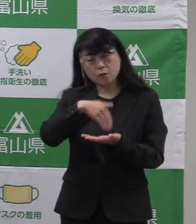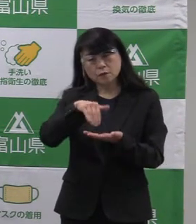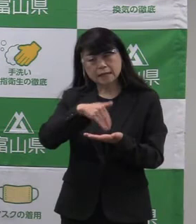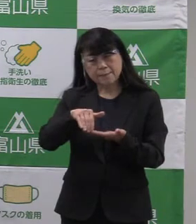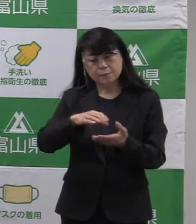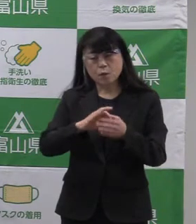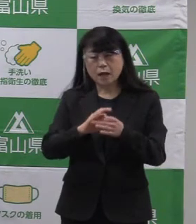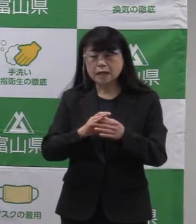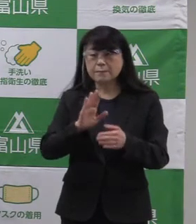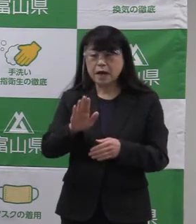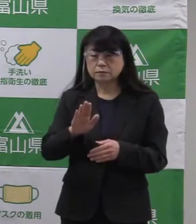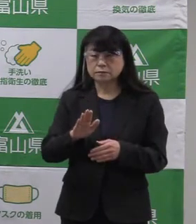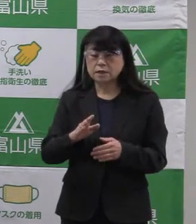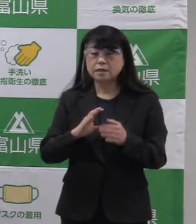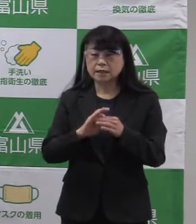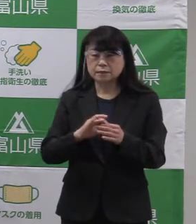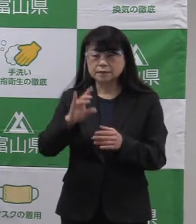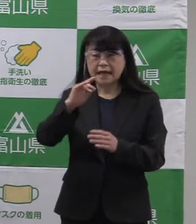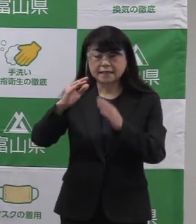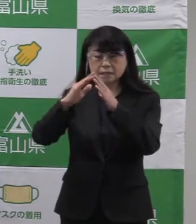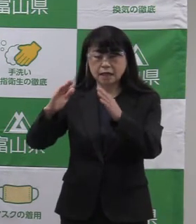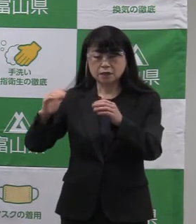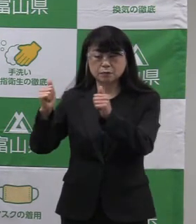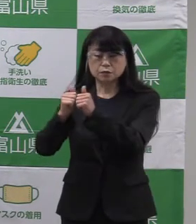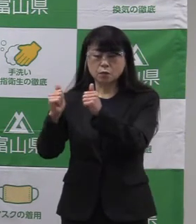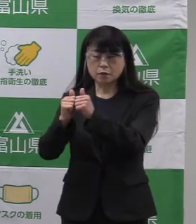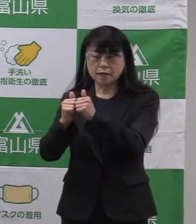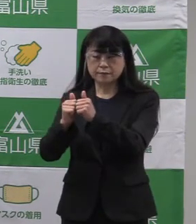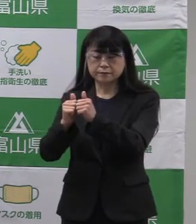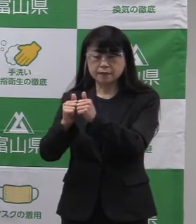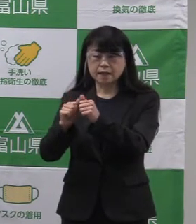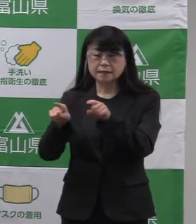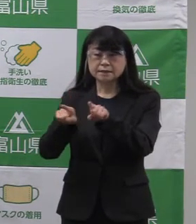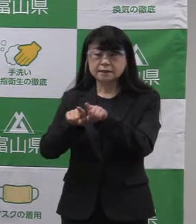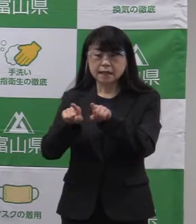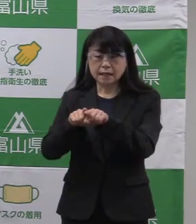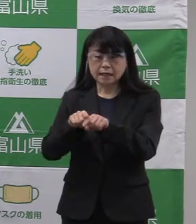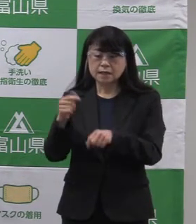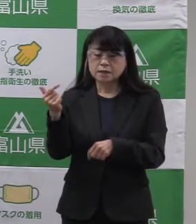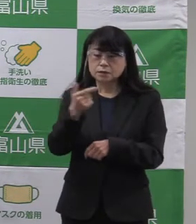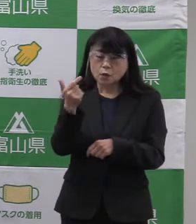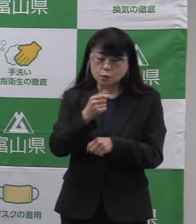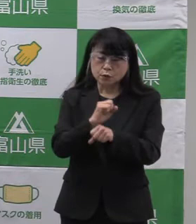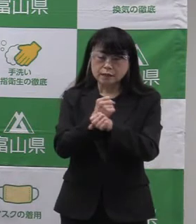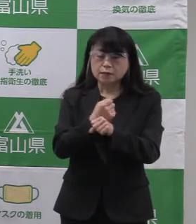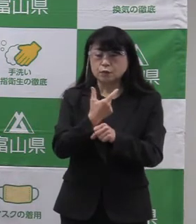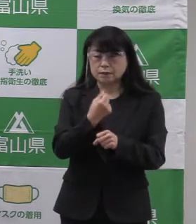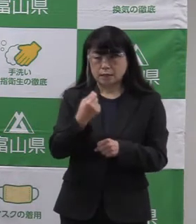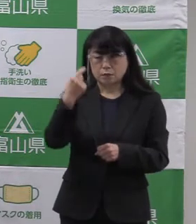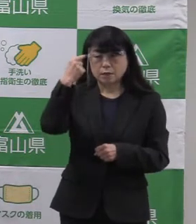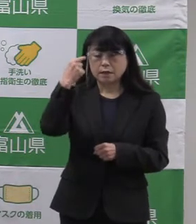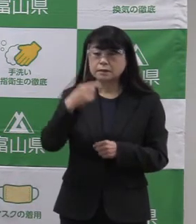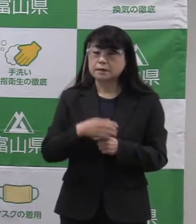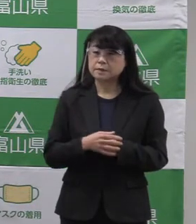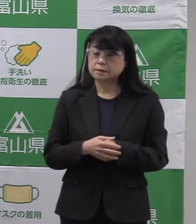ので、何回とも相談しながら、検討を早急にしたいと考えます。そういう